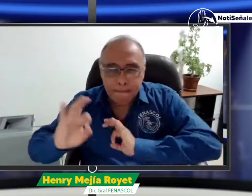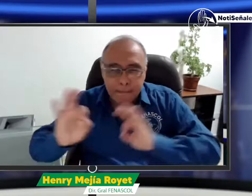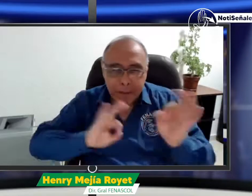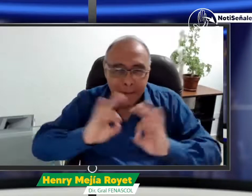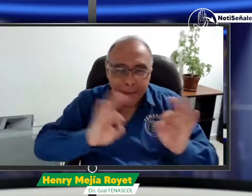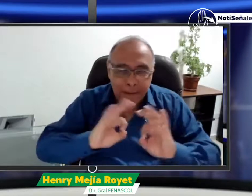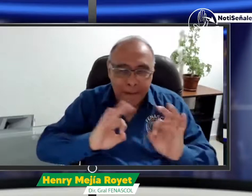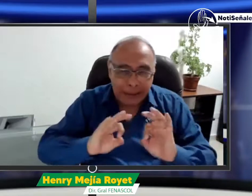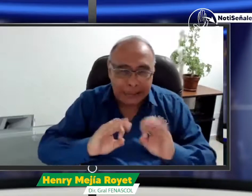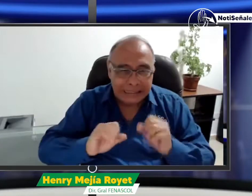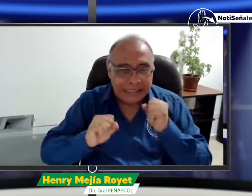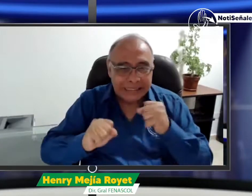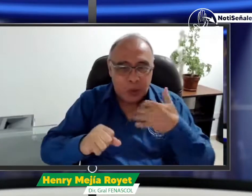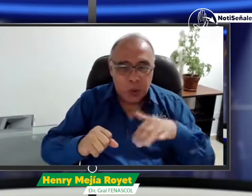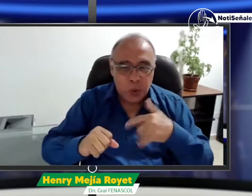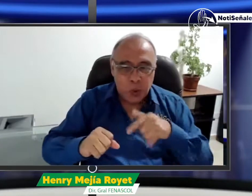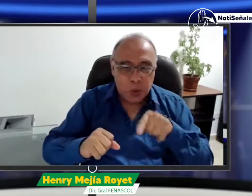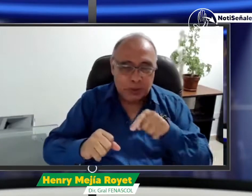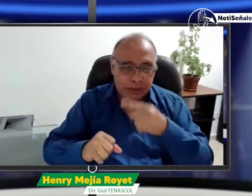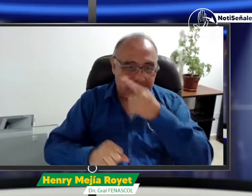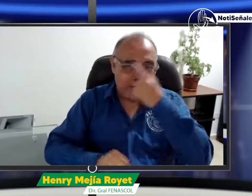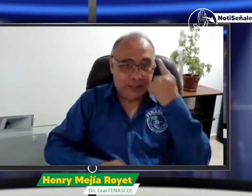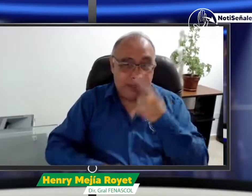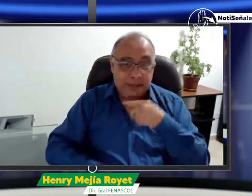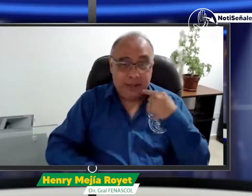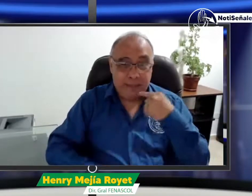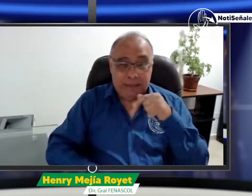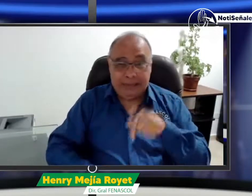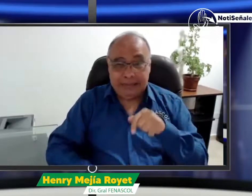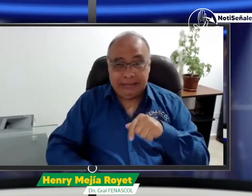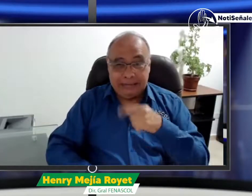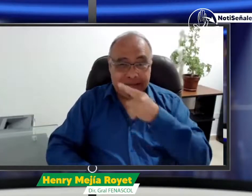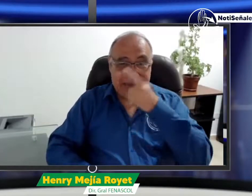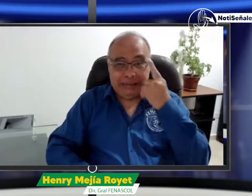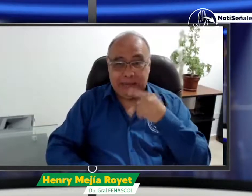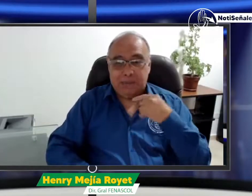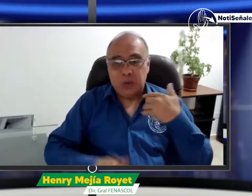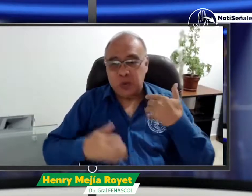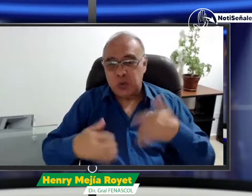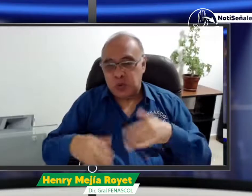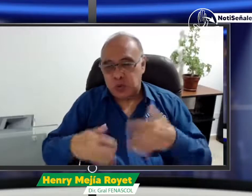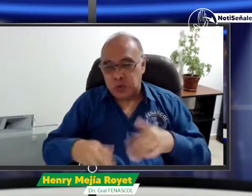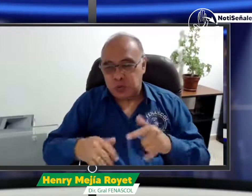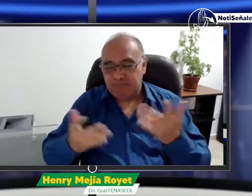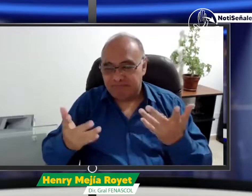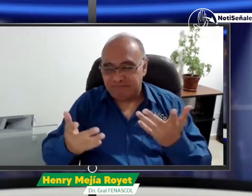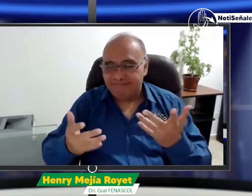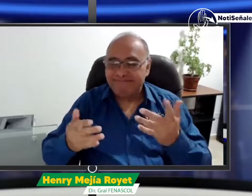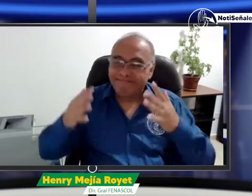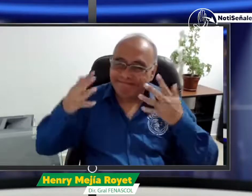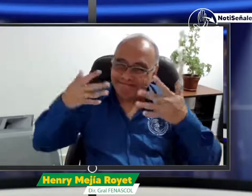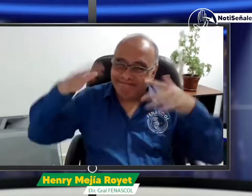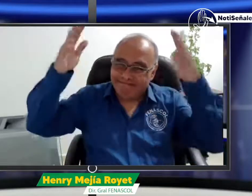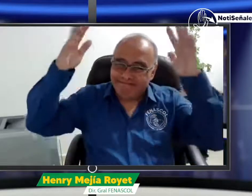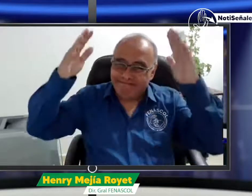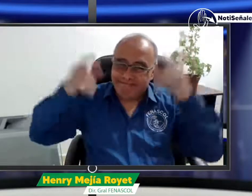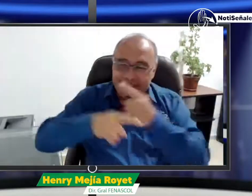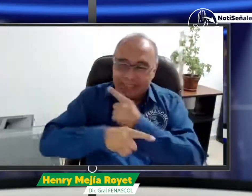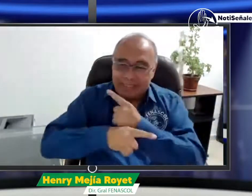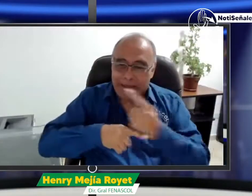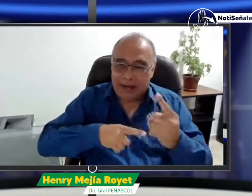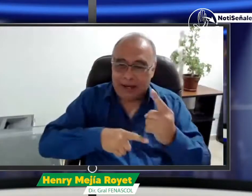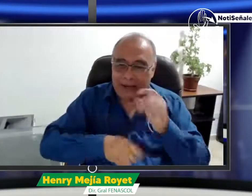actualmente la comunidad sorda se está empezando a preparar para el mes de septiembre dado que